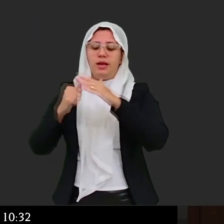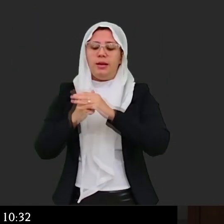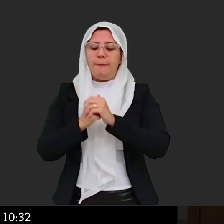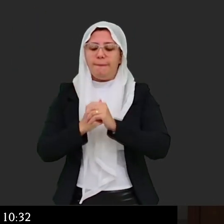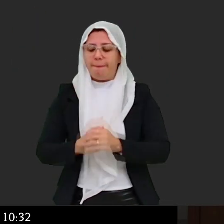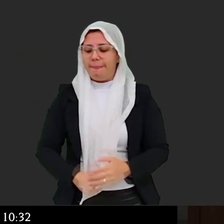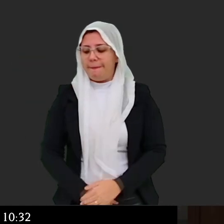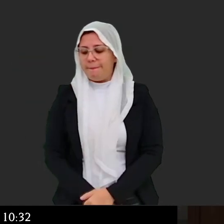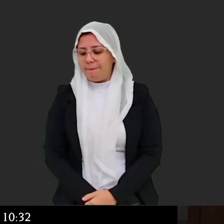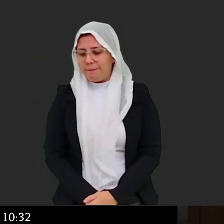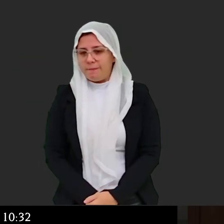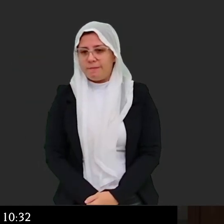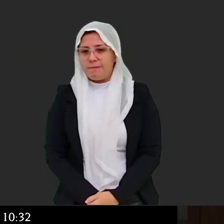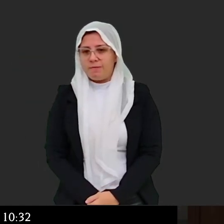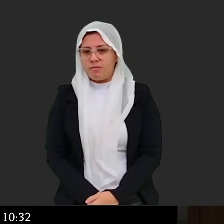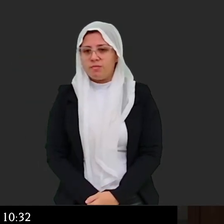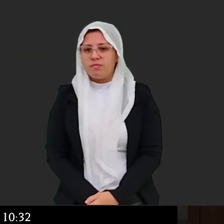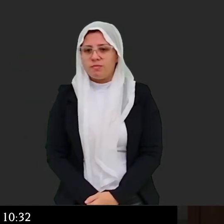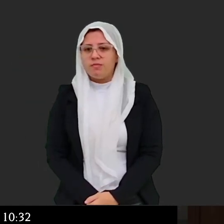Amém.